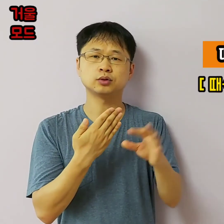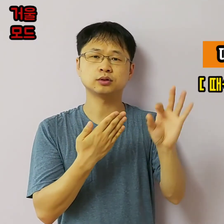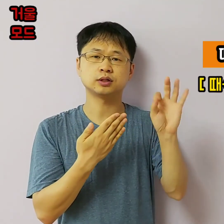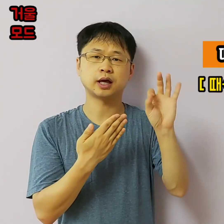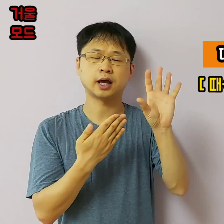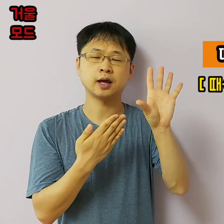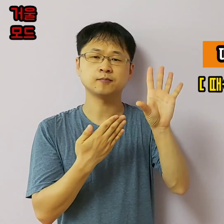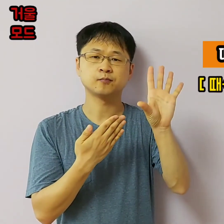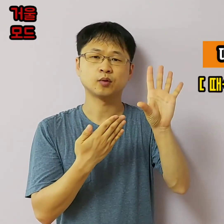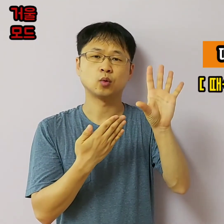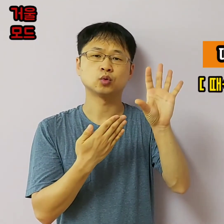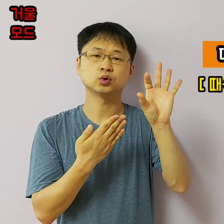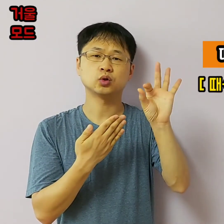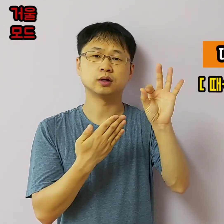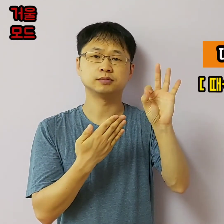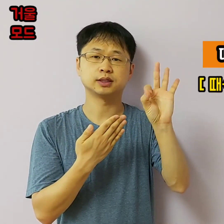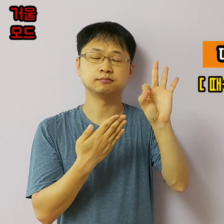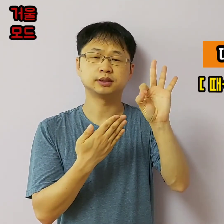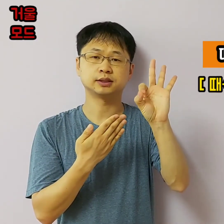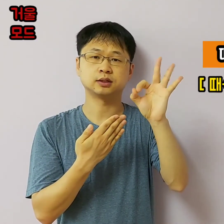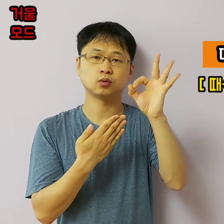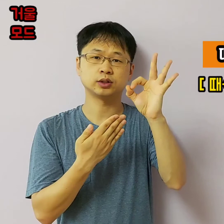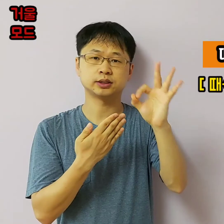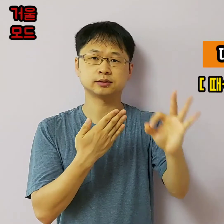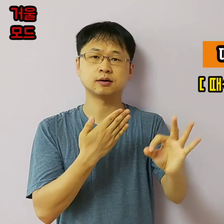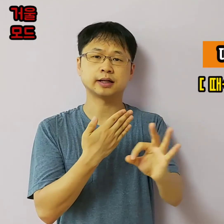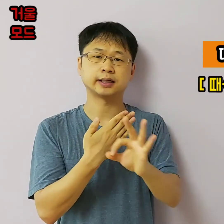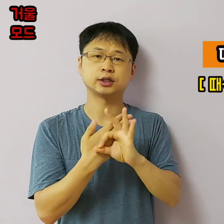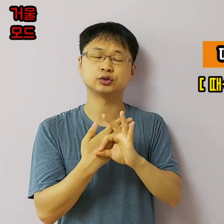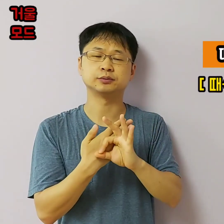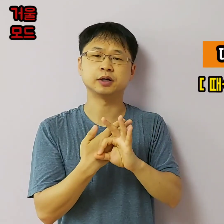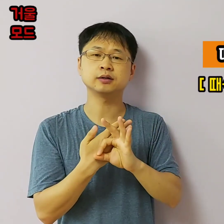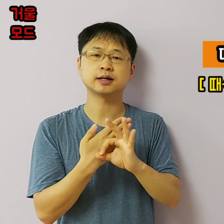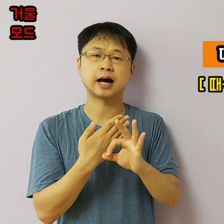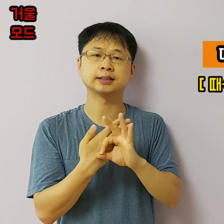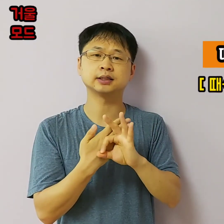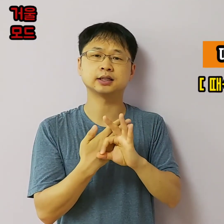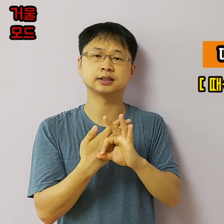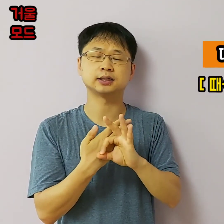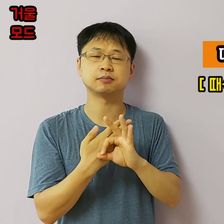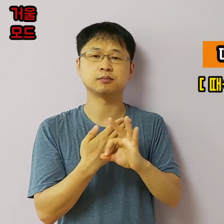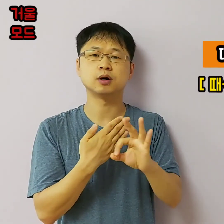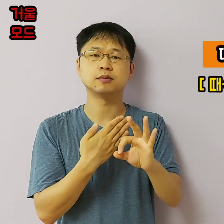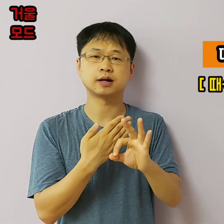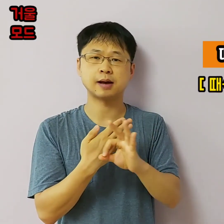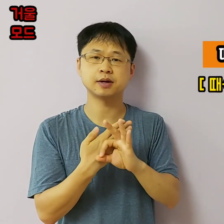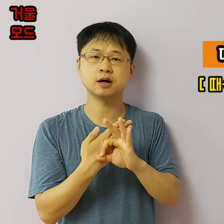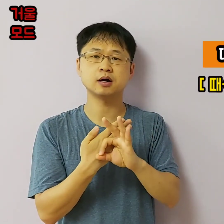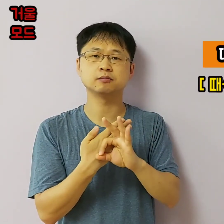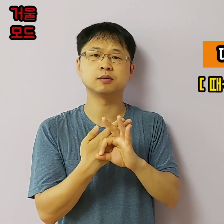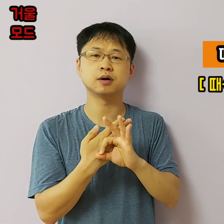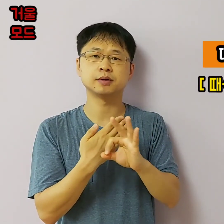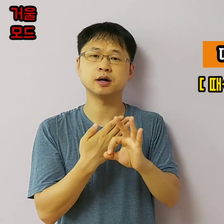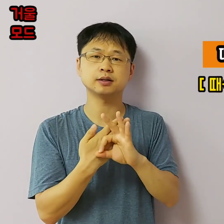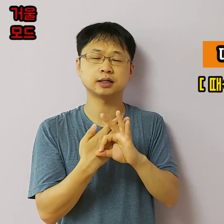왼손등 뒤에 오른손 엄지검지를 고리지어서 갖다 대주시면 가정의 뜻이 됩니다. 뭐뭐라면 뭐뭐면 하는